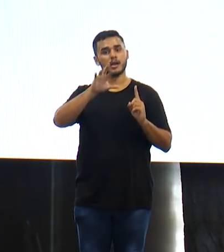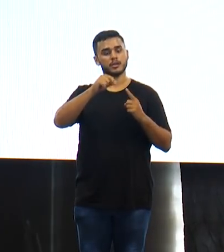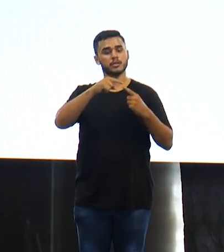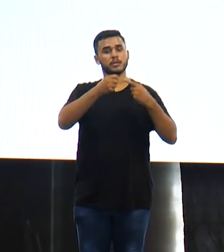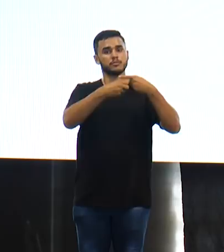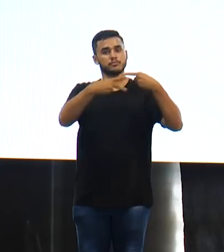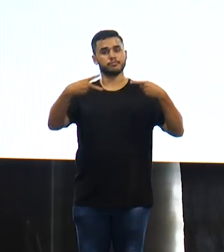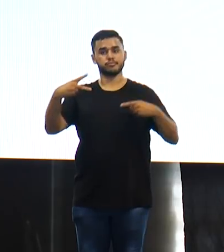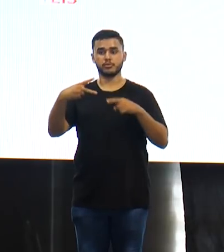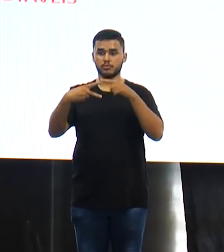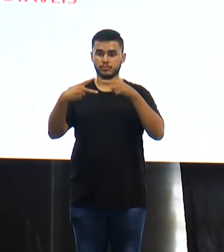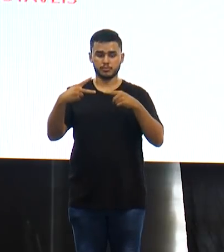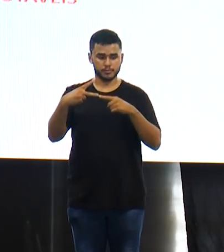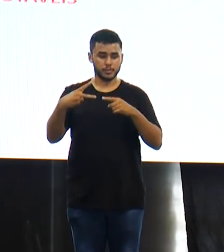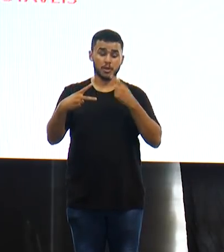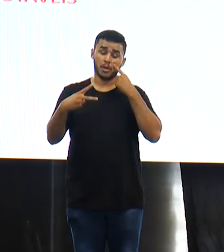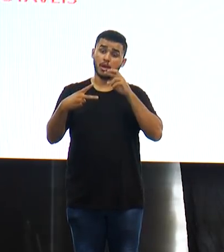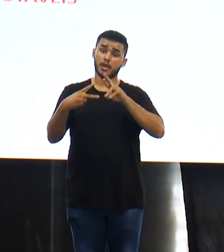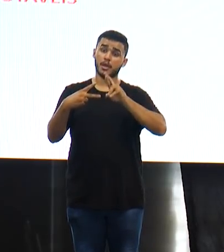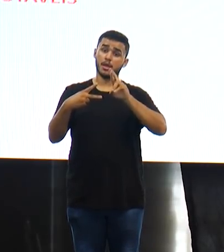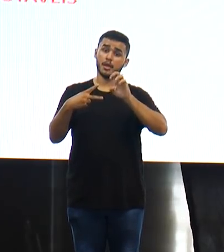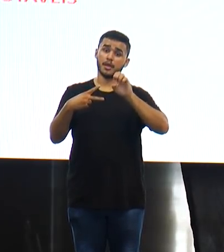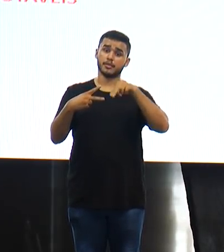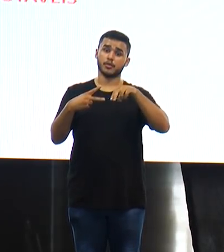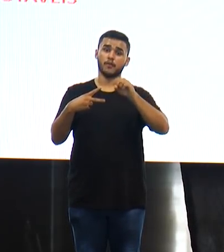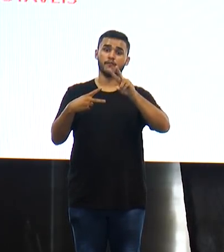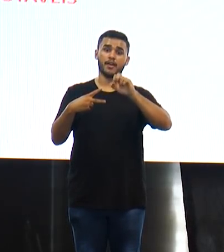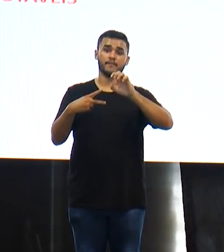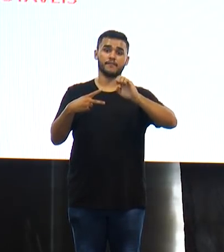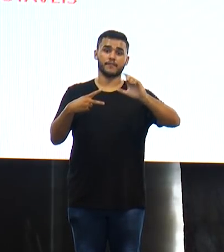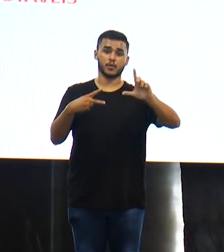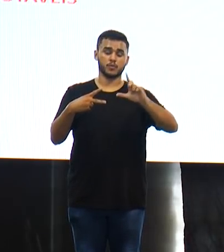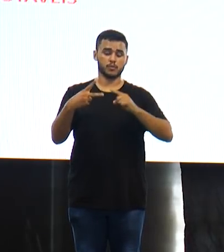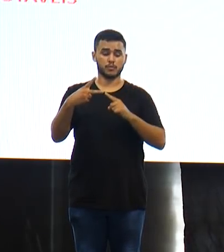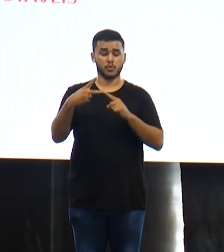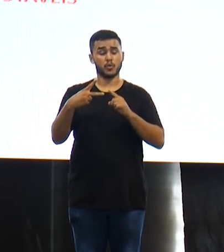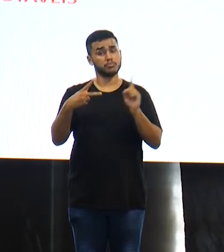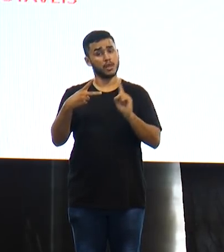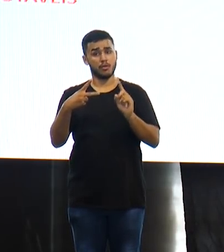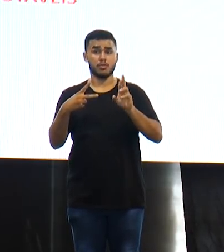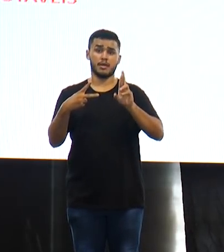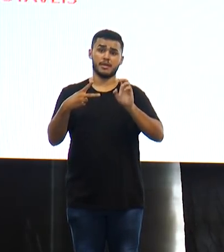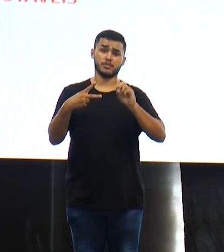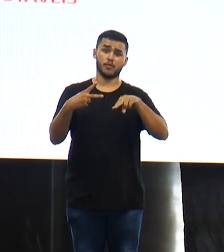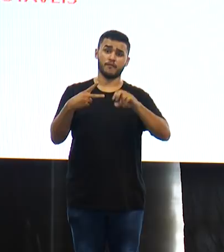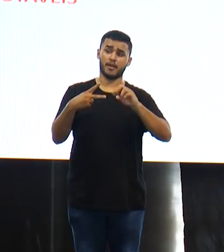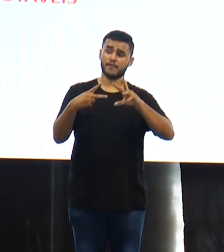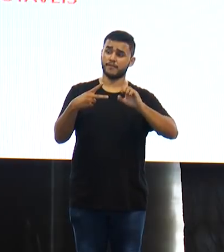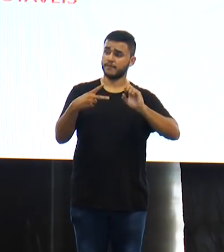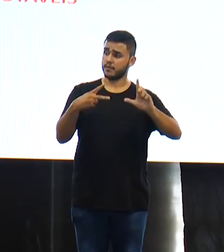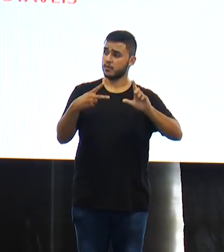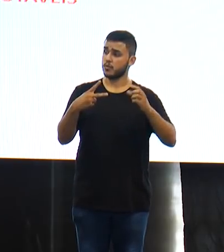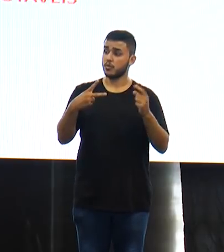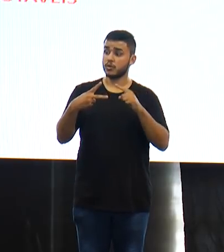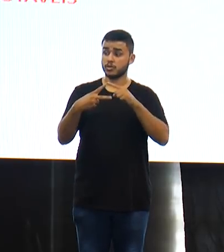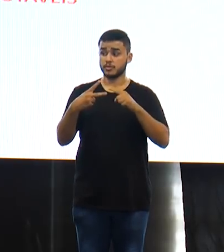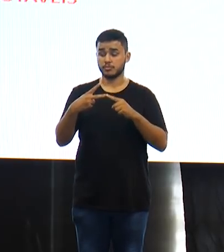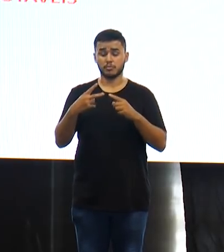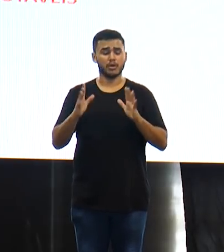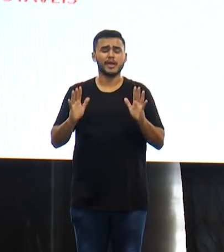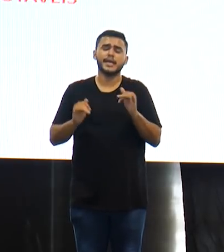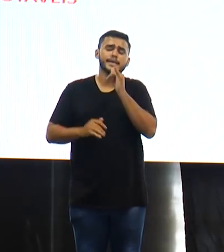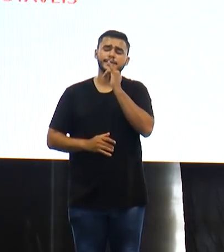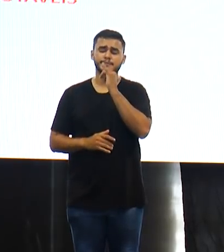ser renováveis, mas também podem ser não renováveis. Bom, aí, pessoal, é fácil. Tudo